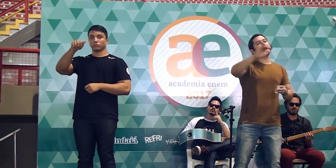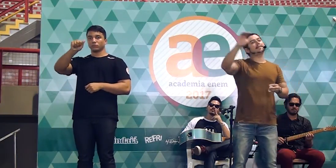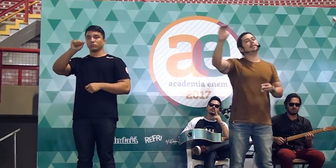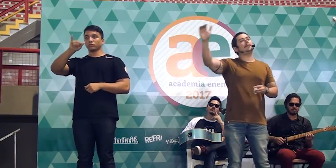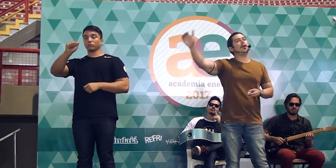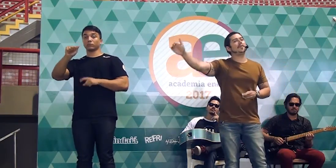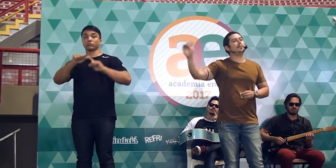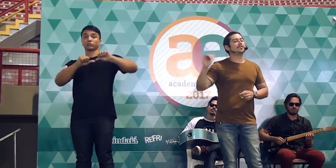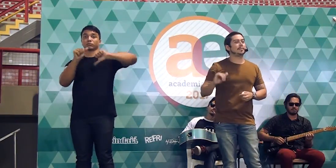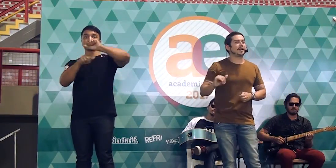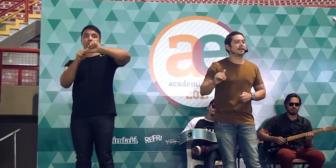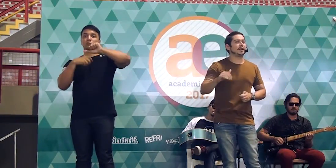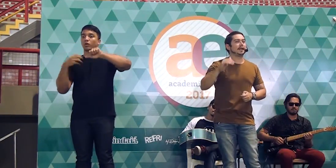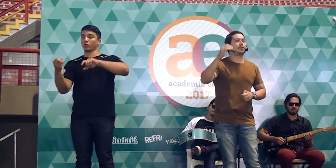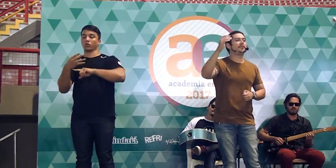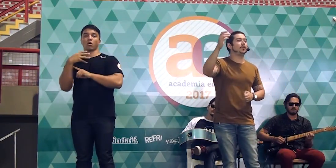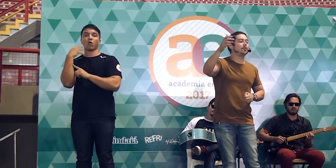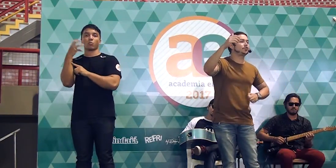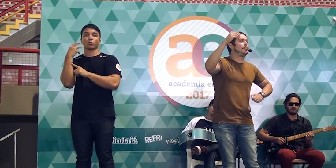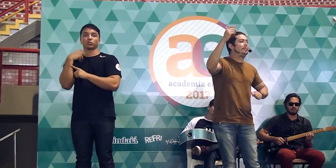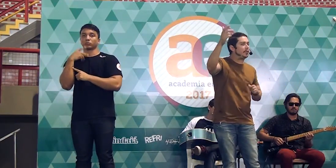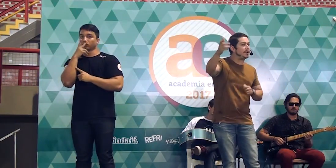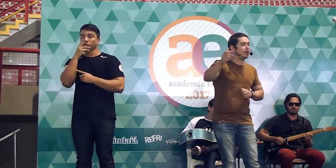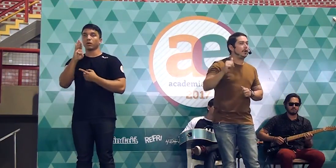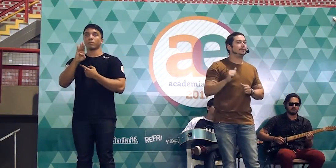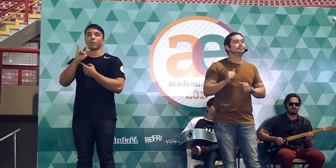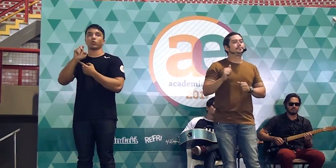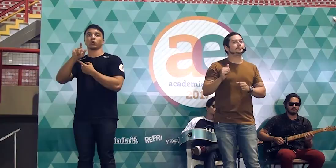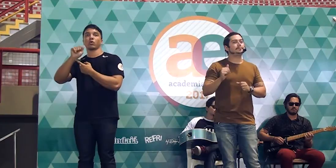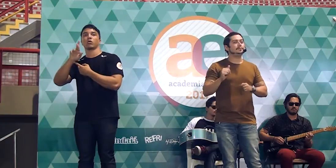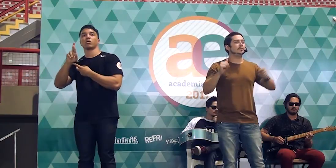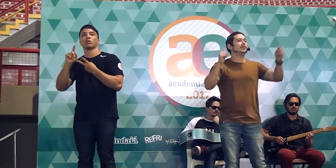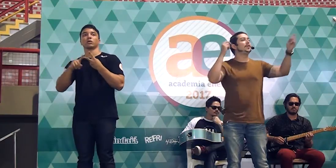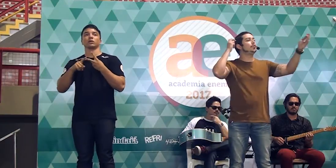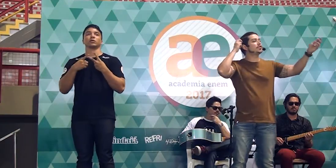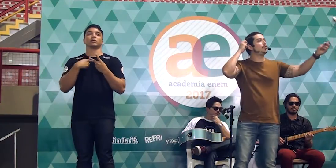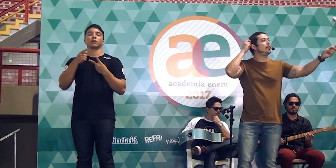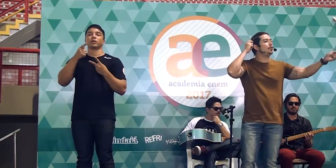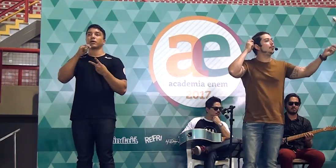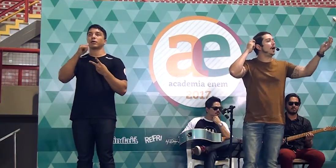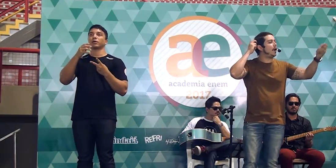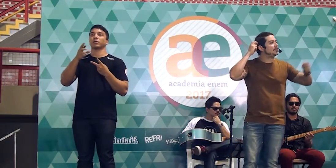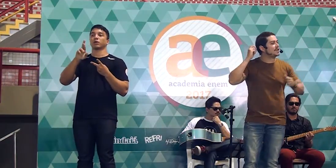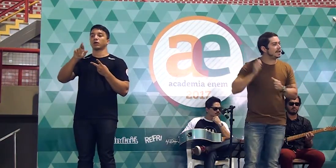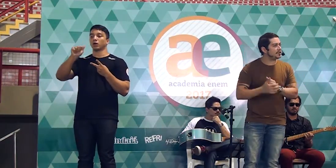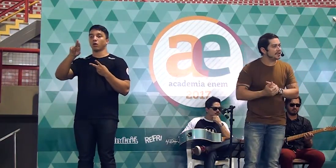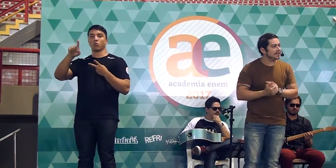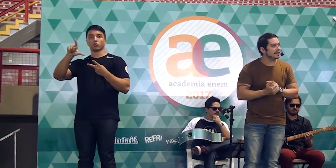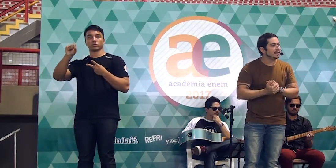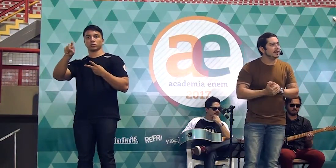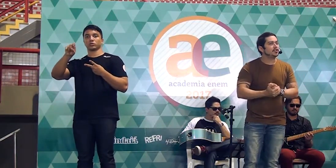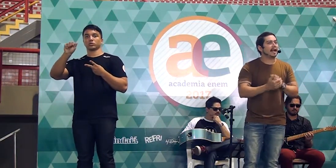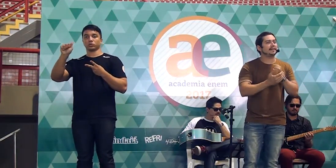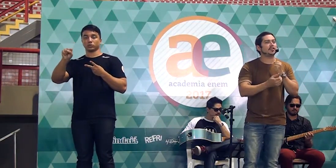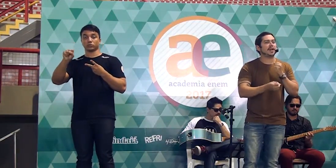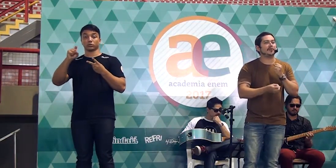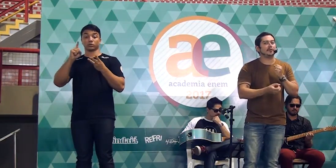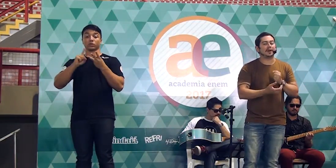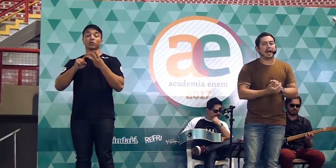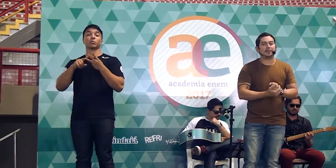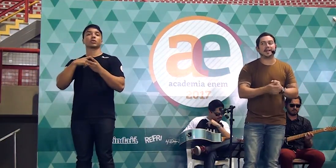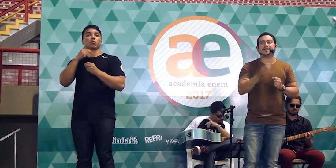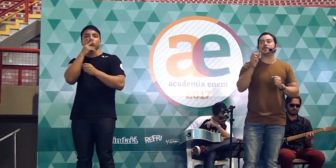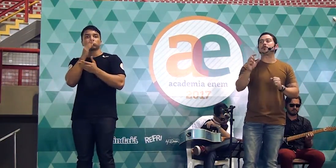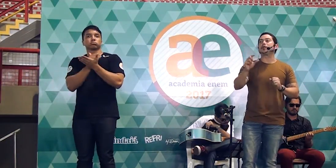essa fase da nova música brasileira com figuras como Belchior, figuras como o Raul Seixas, já